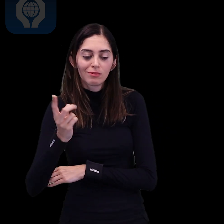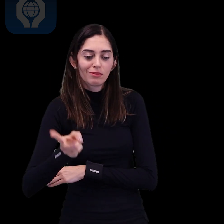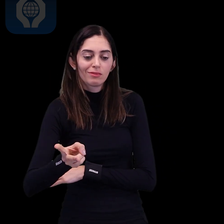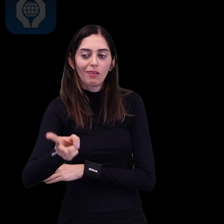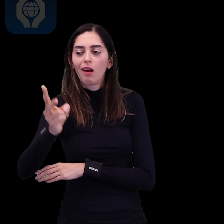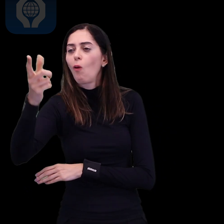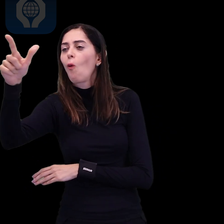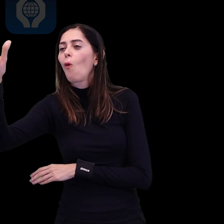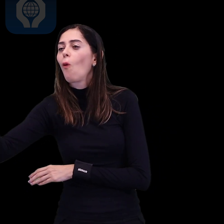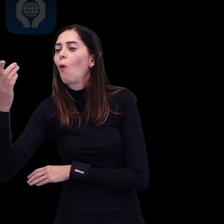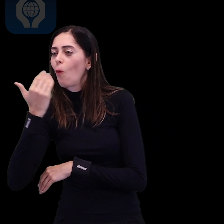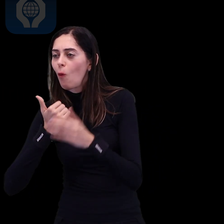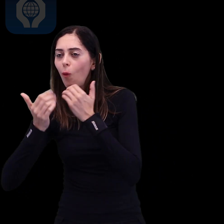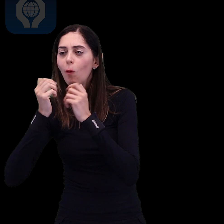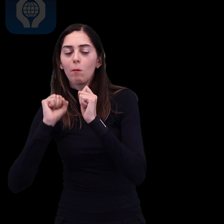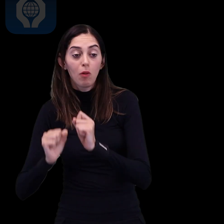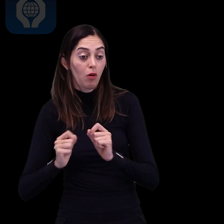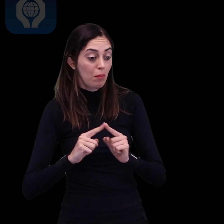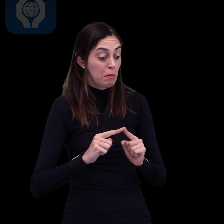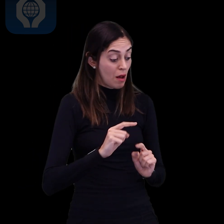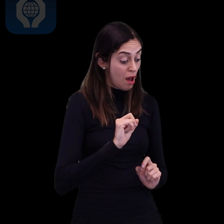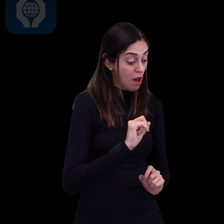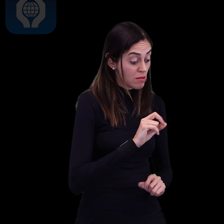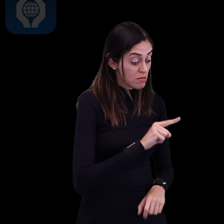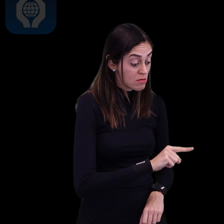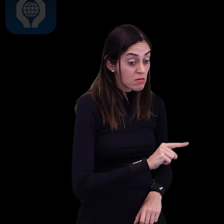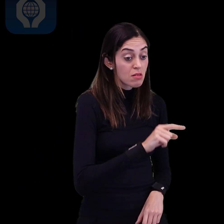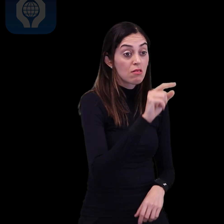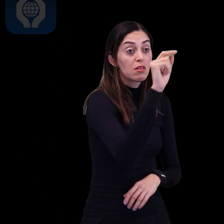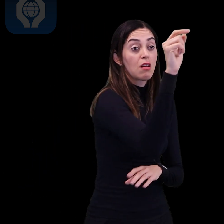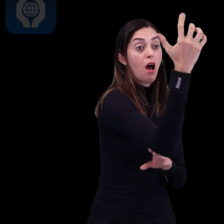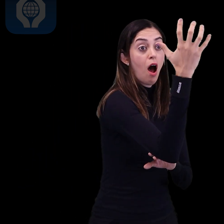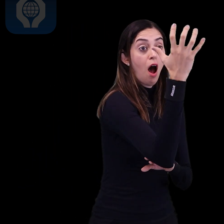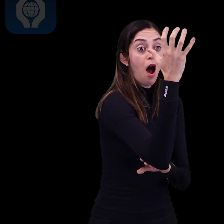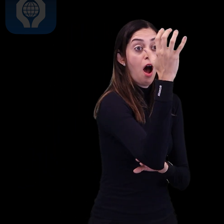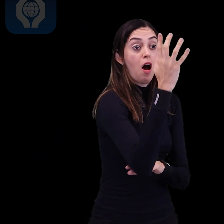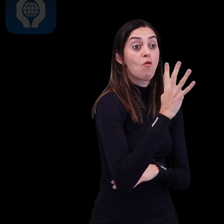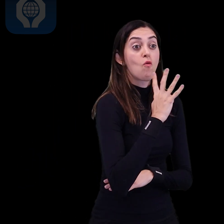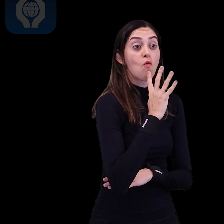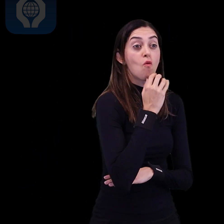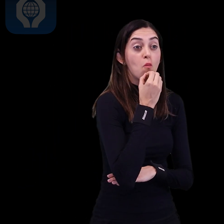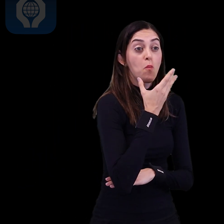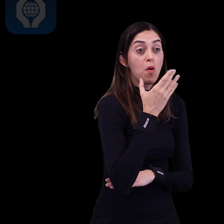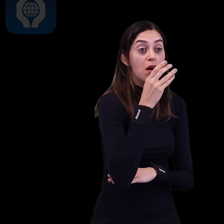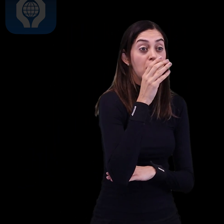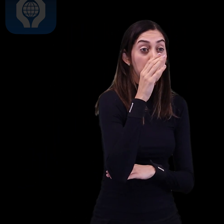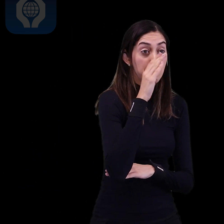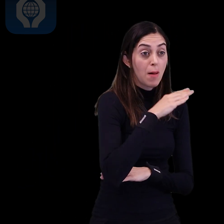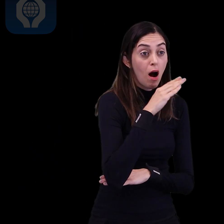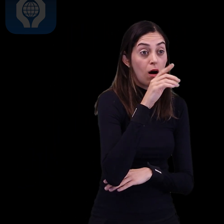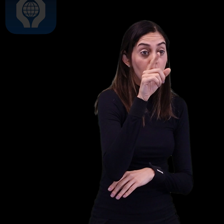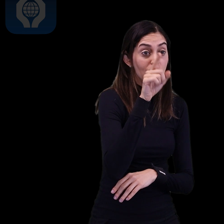fruto da árvore do conhecimento do bem e do mal, isso iria mostrar que Adão havia decidido ser independente de